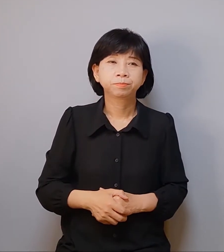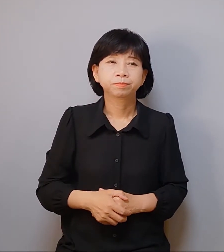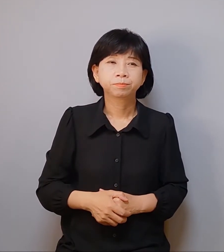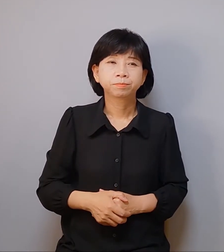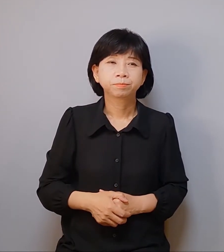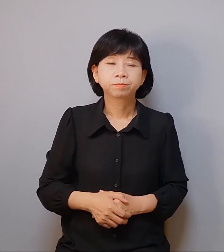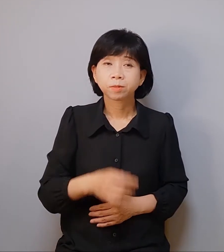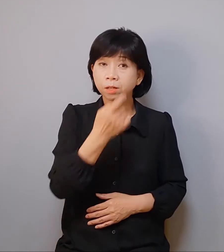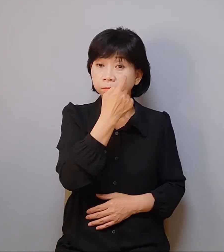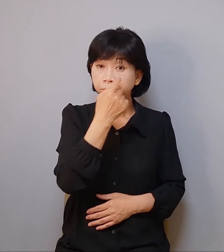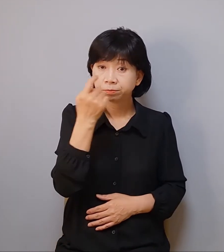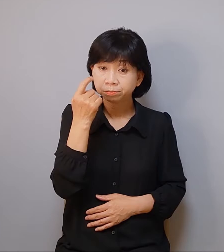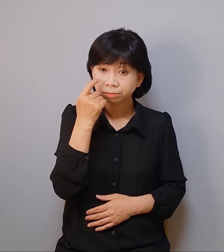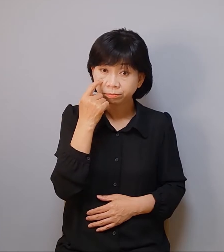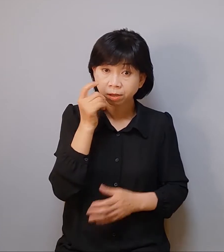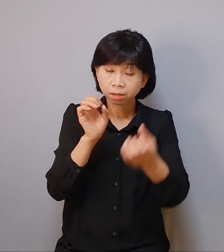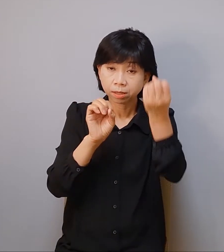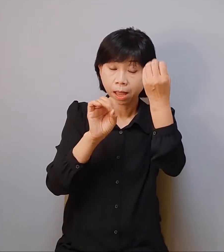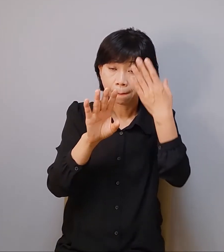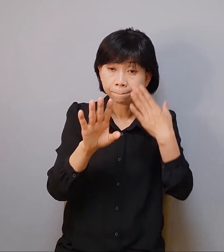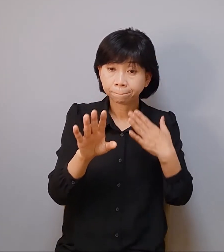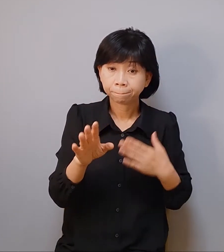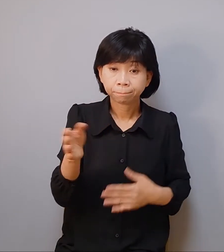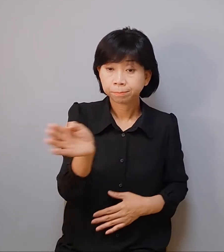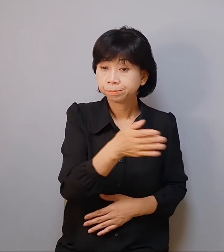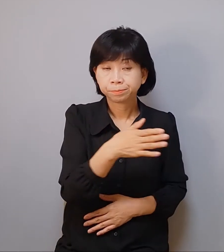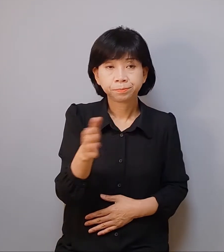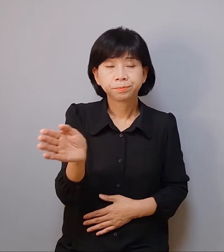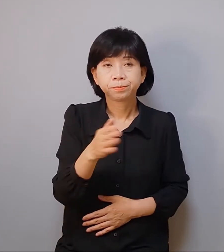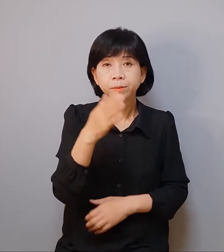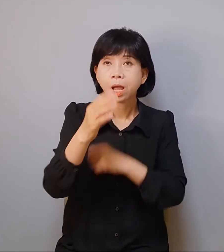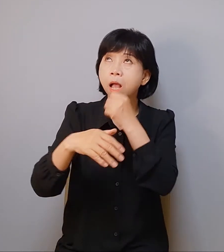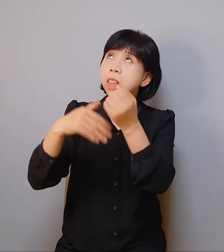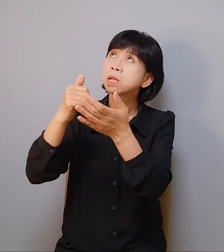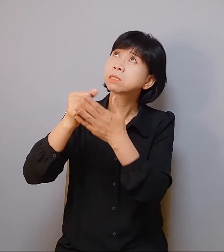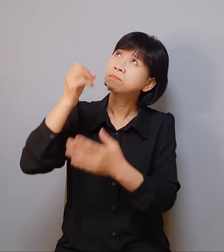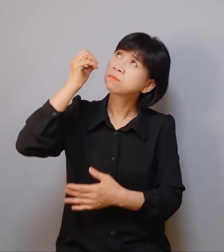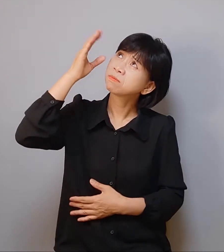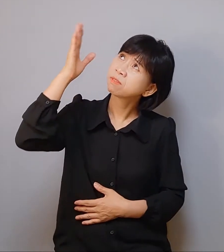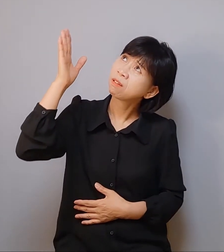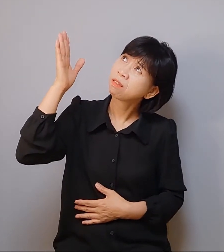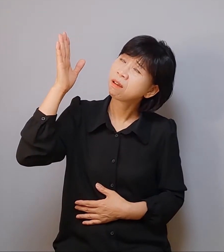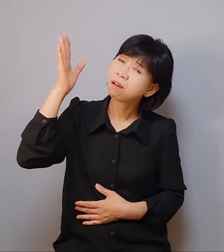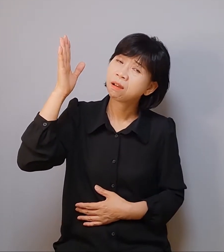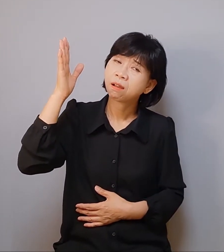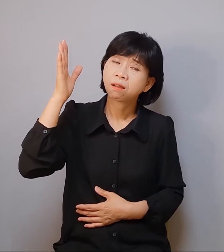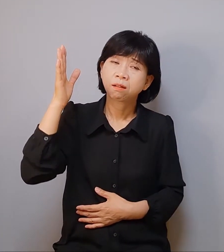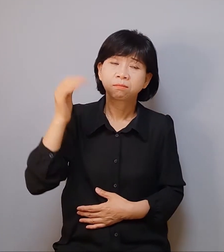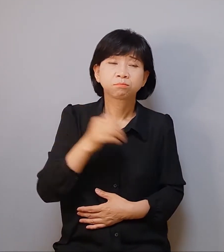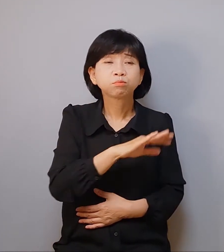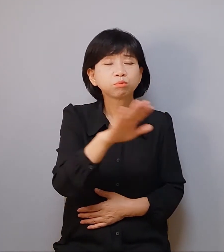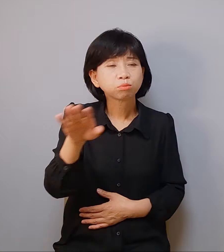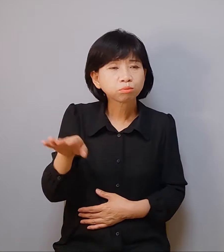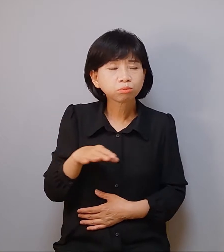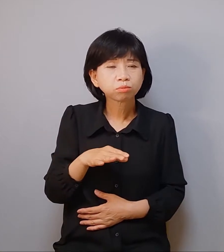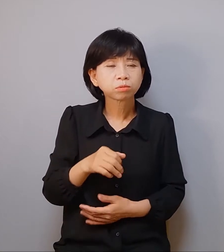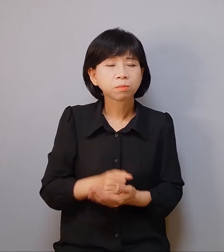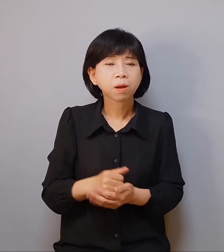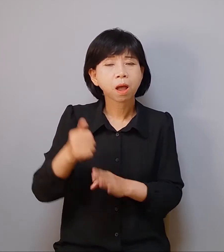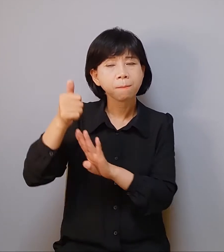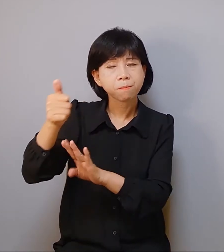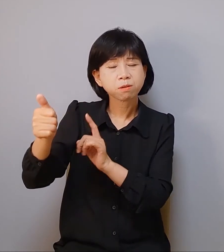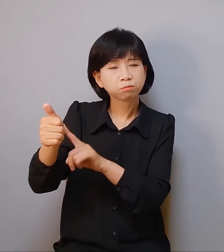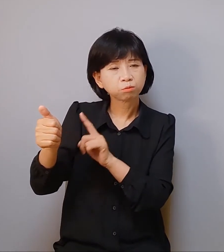없습니다. 하나님은 나를 잊으신 것은 아닐까요? 하박국이나 우리나 처한 현실에 지금